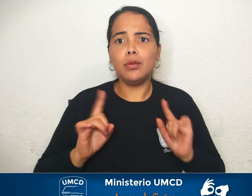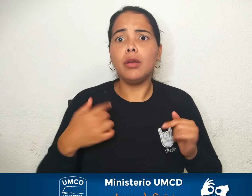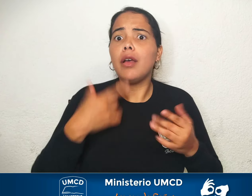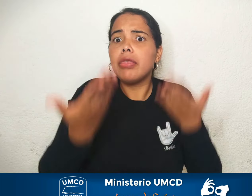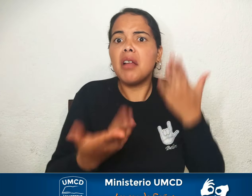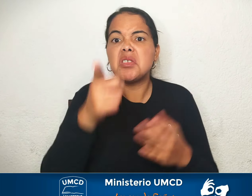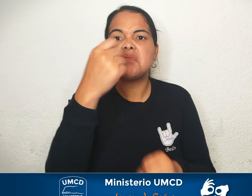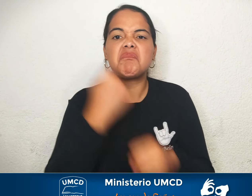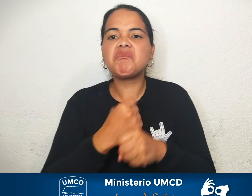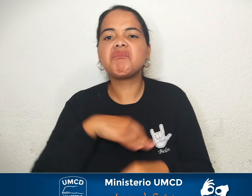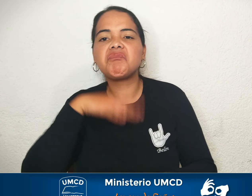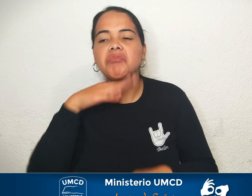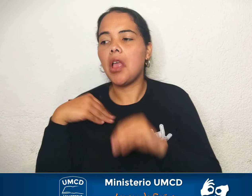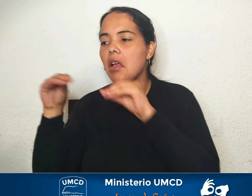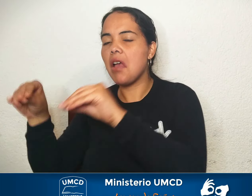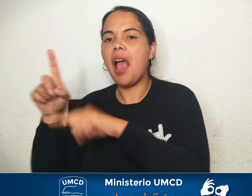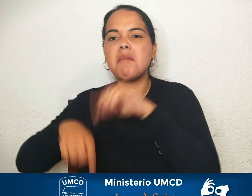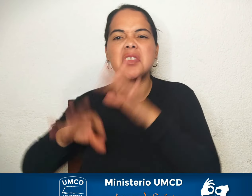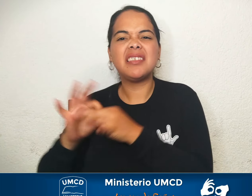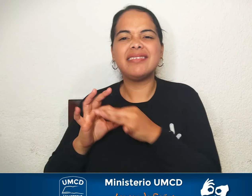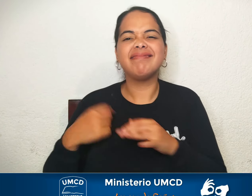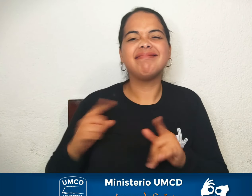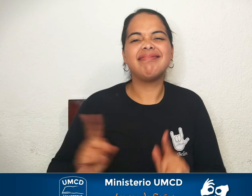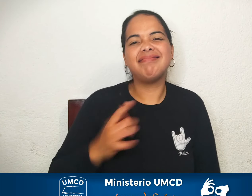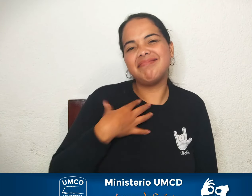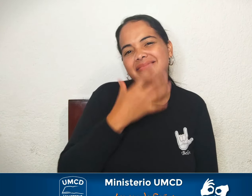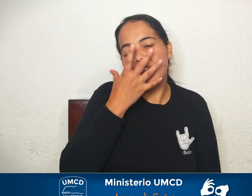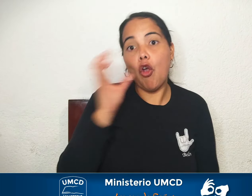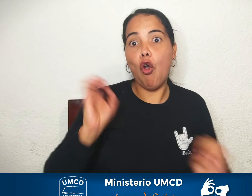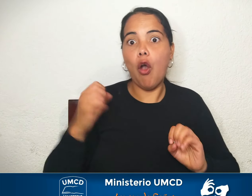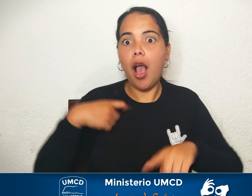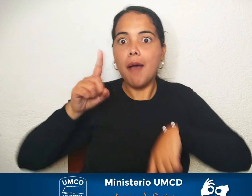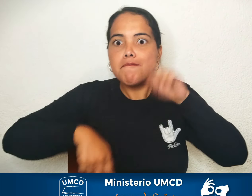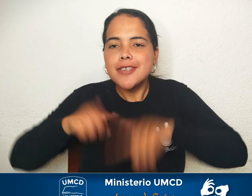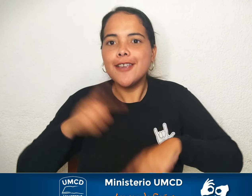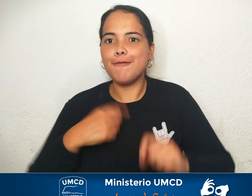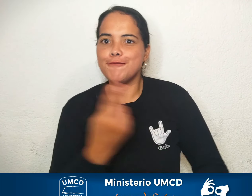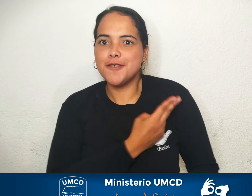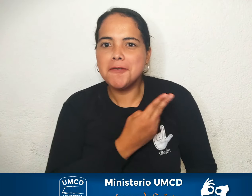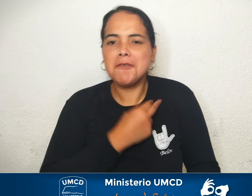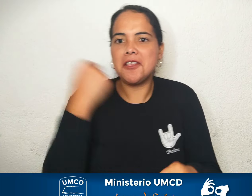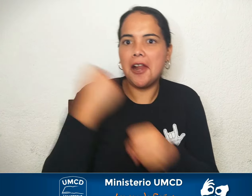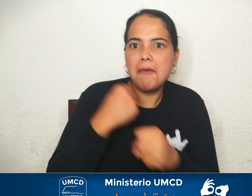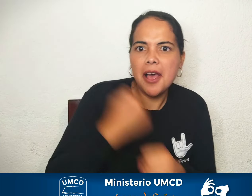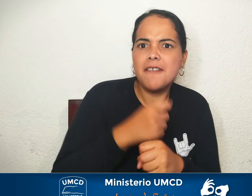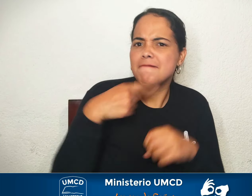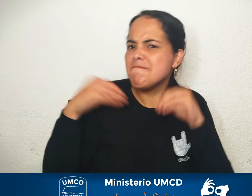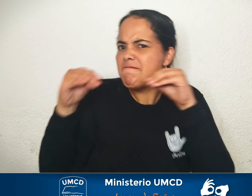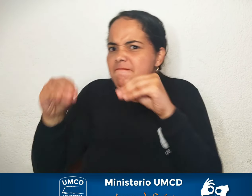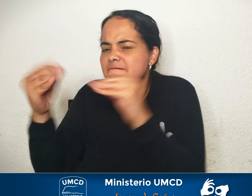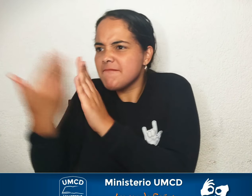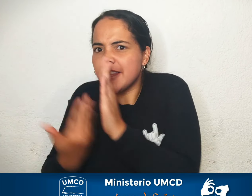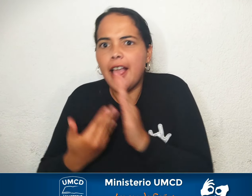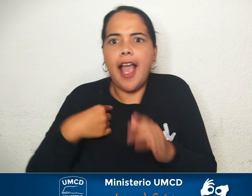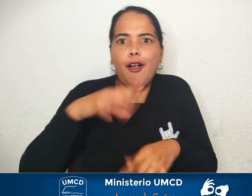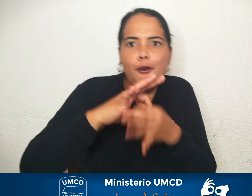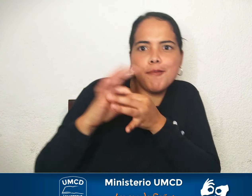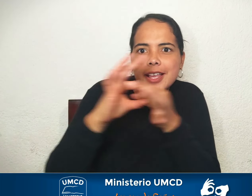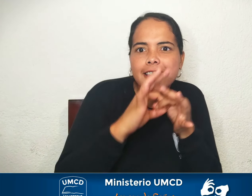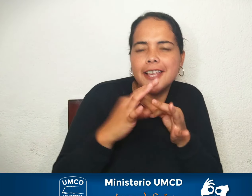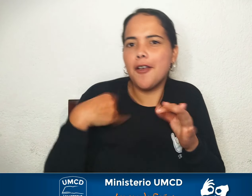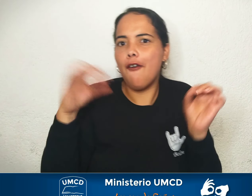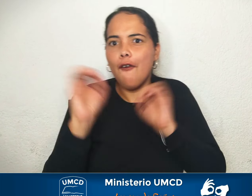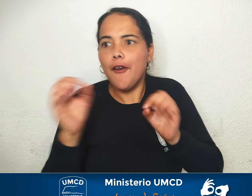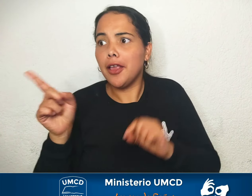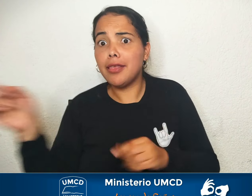de Cristo y en ese instante la semilla se planta. Tal vez usted desarrolle, le ayuda a crecer a la